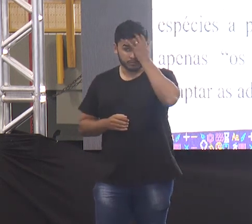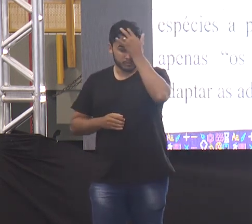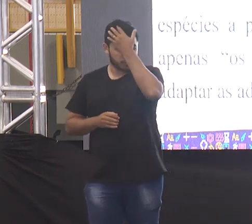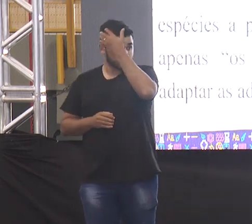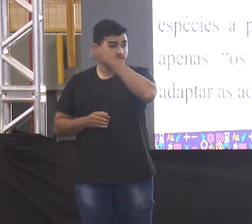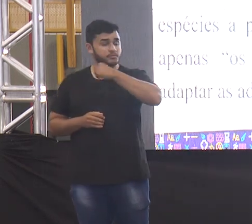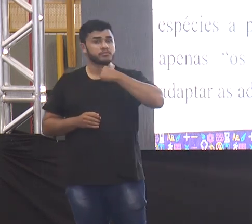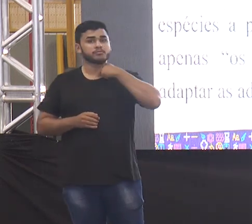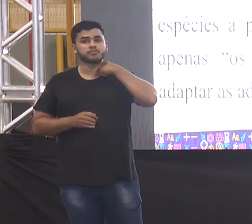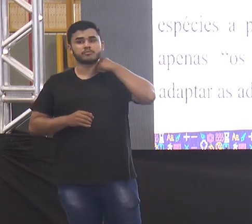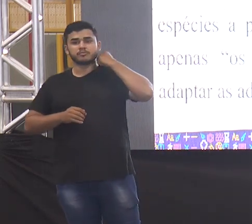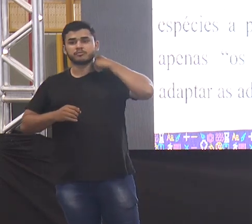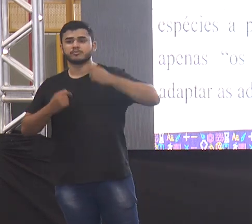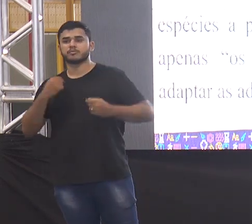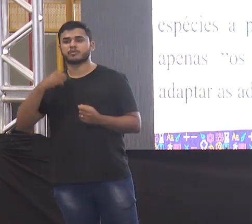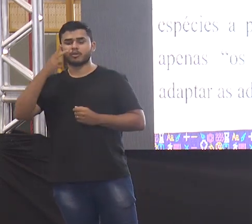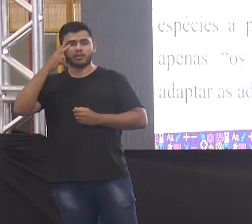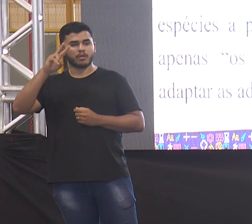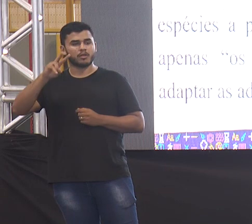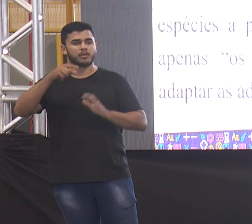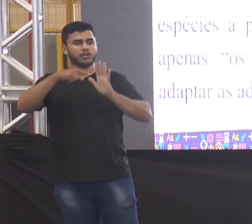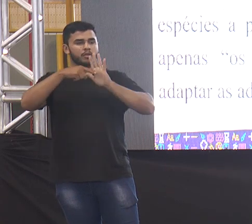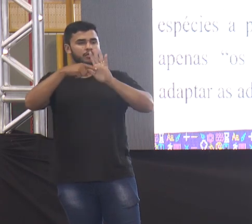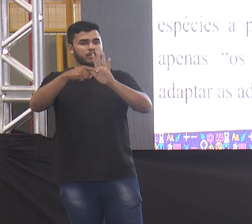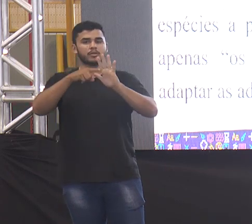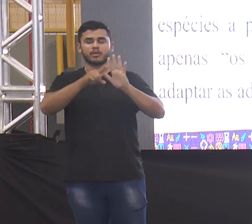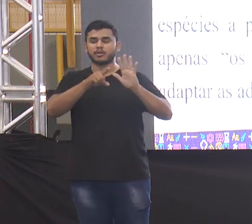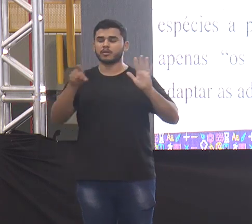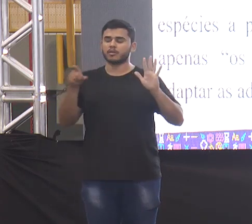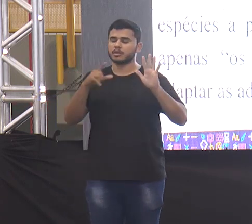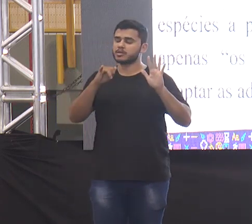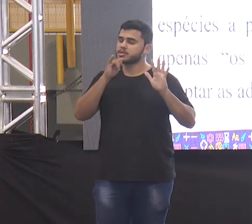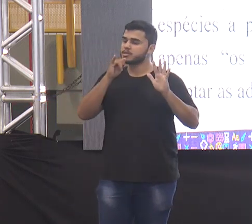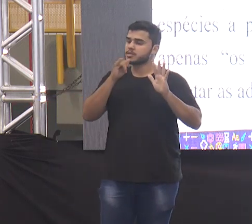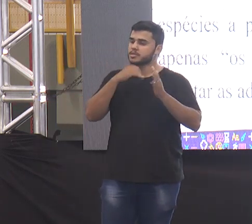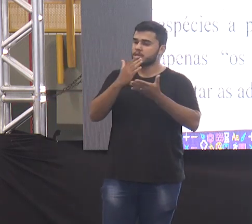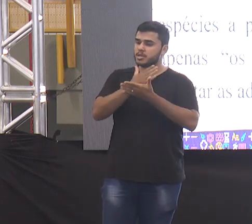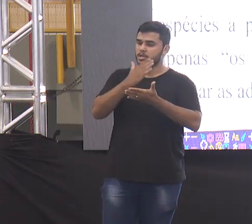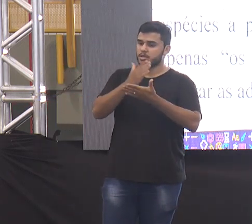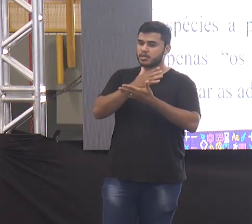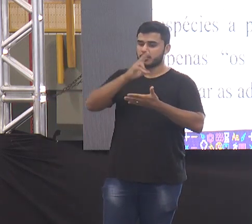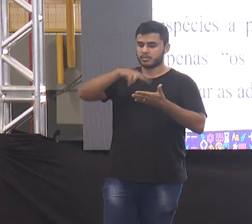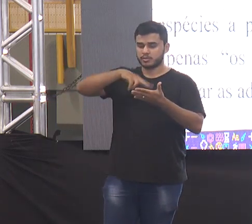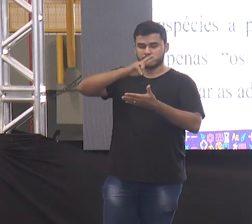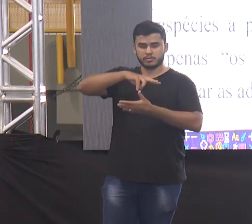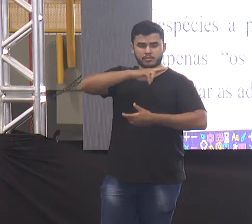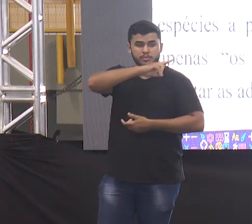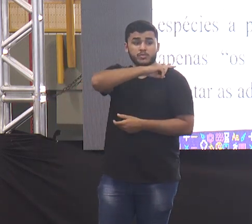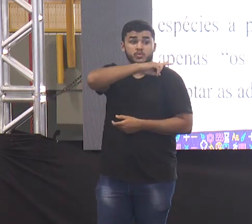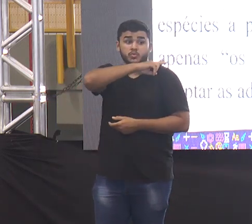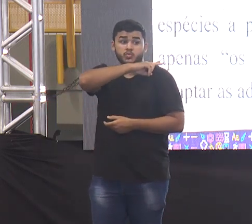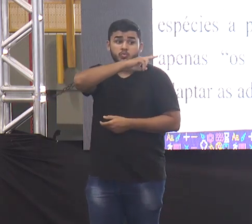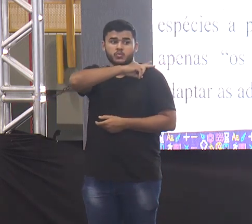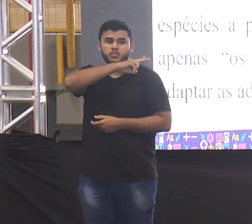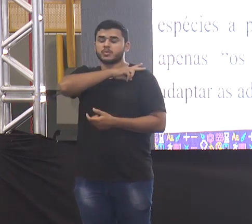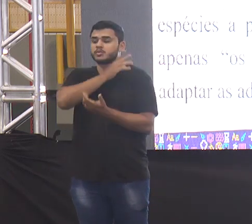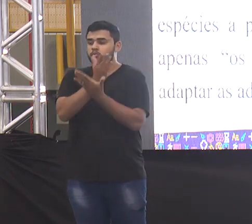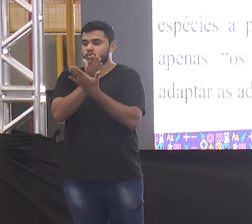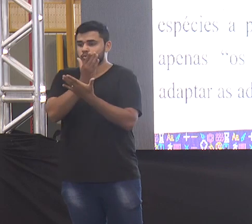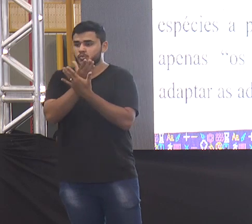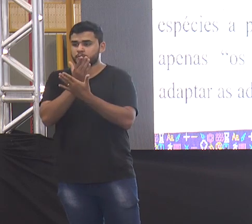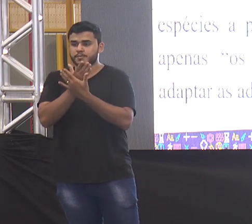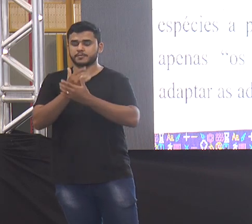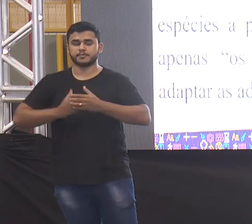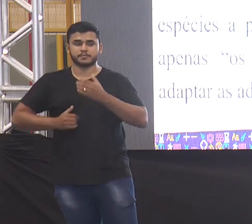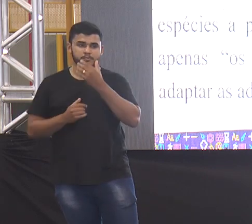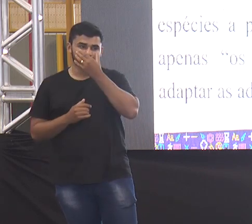Eu lembro que eu coloquei O Cortiço como paradidático do segundo ano. E